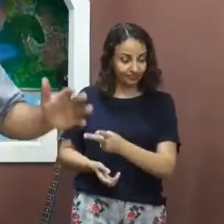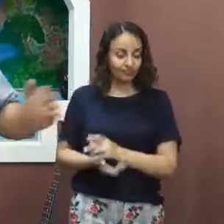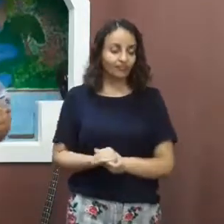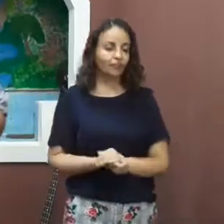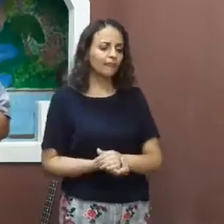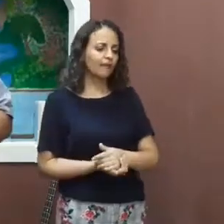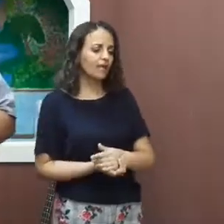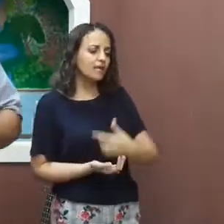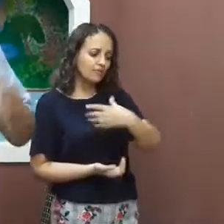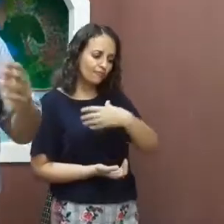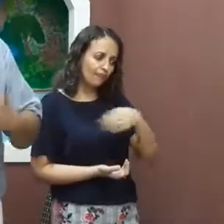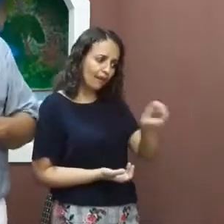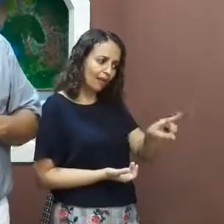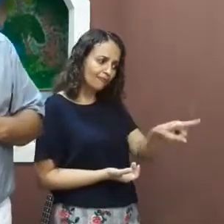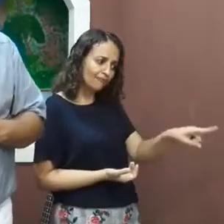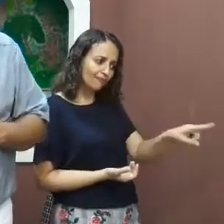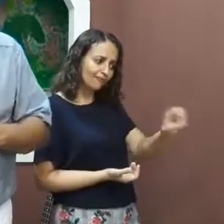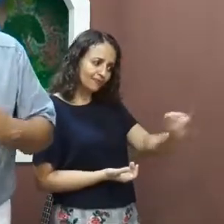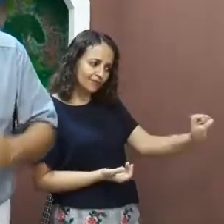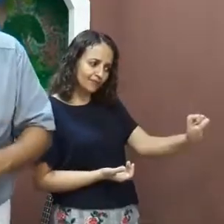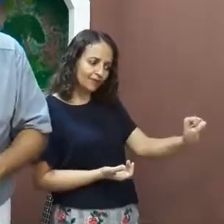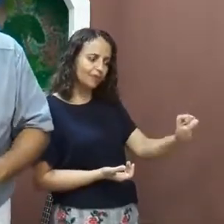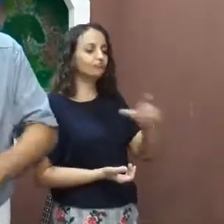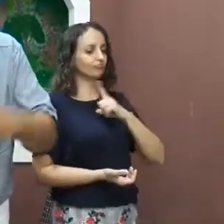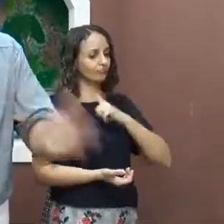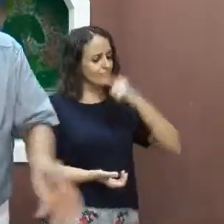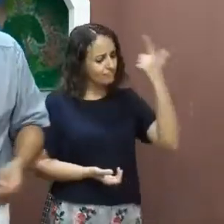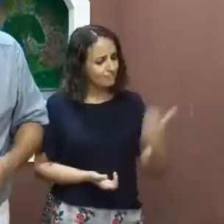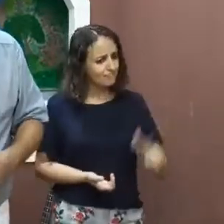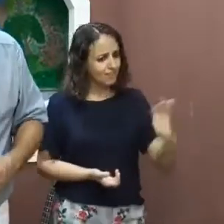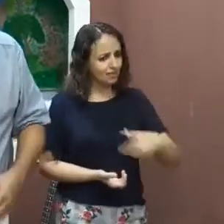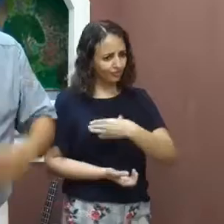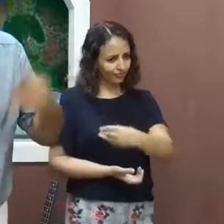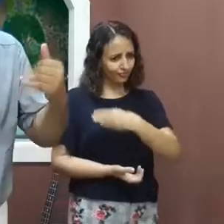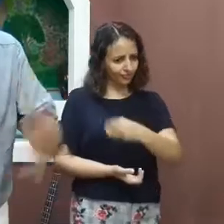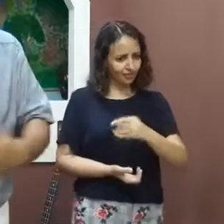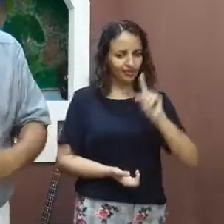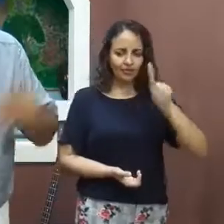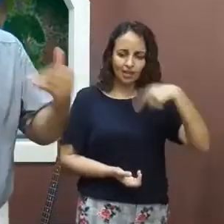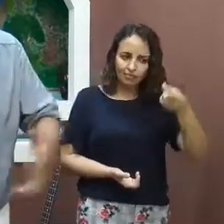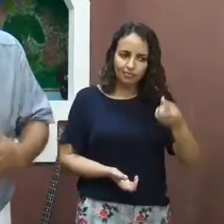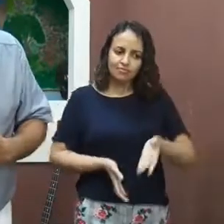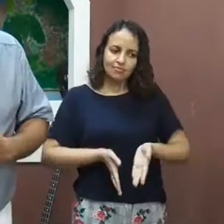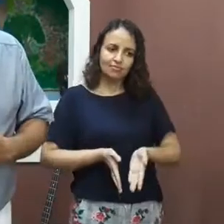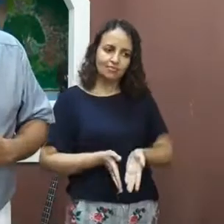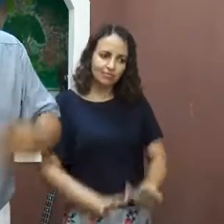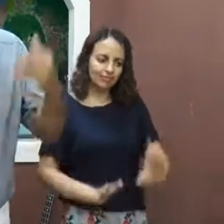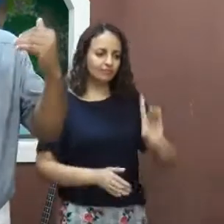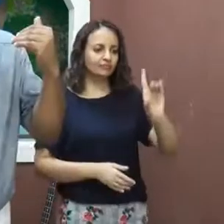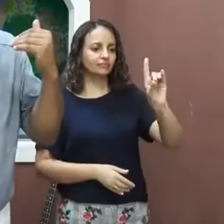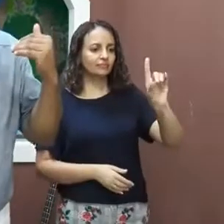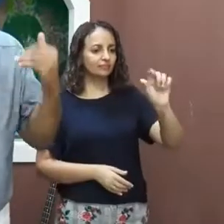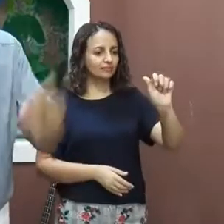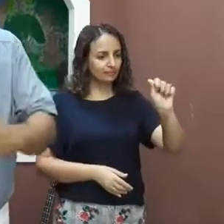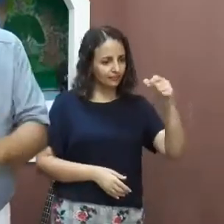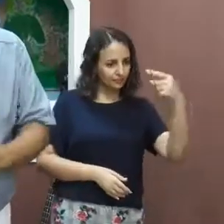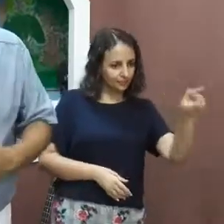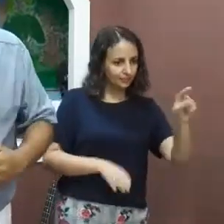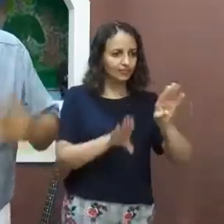aí parou esses 4 filhos. Depois nasceu de Bila, Dan. Depois